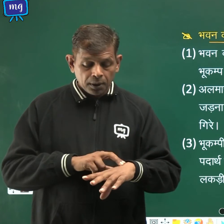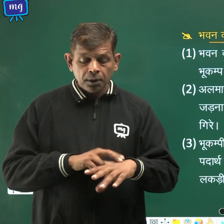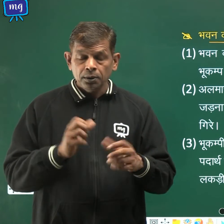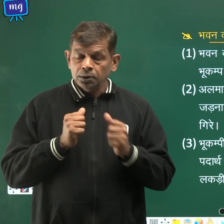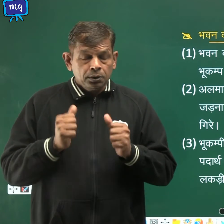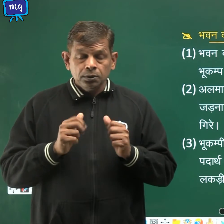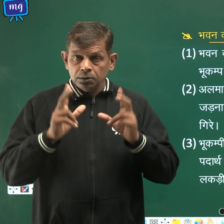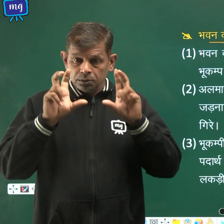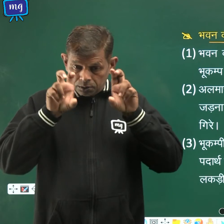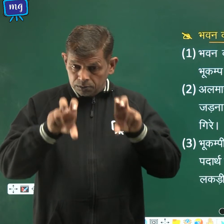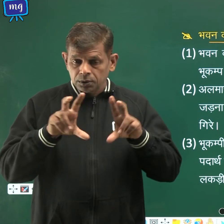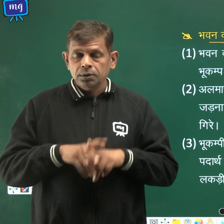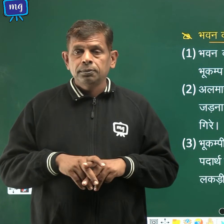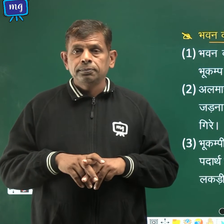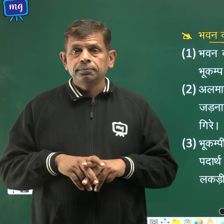सावधानियां।